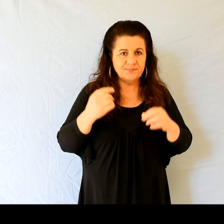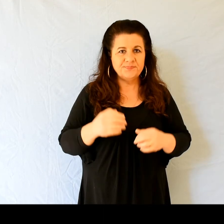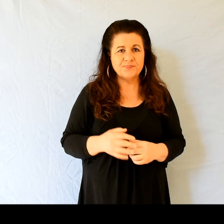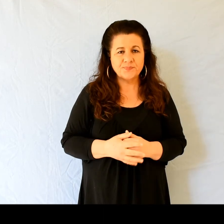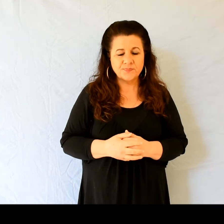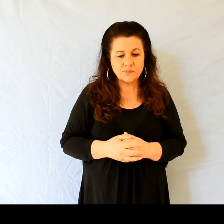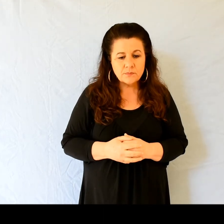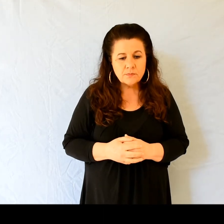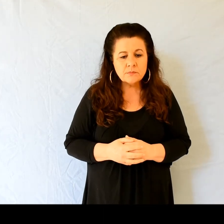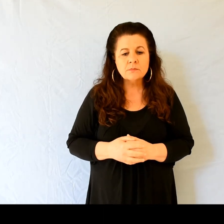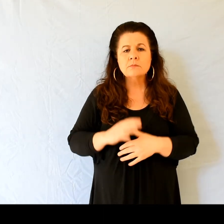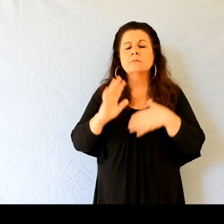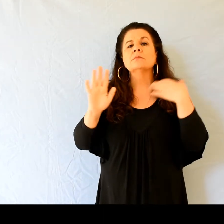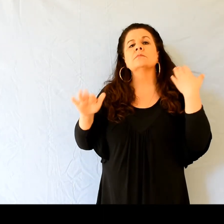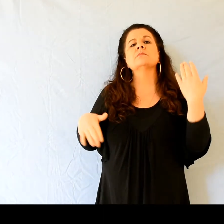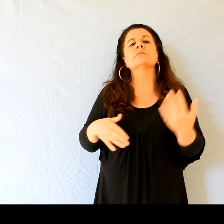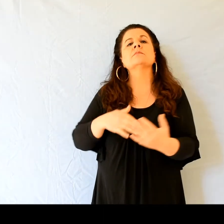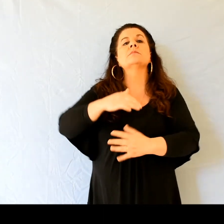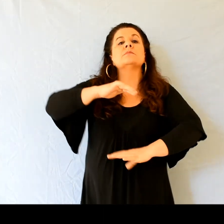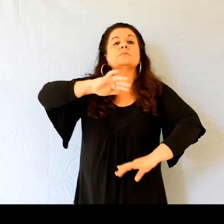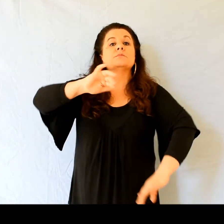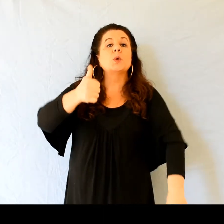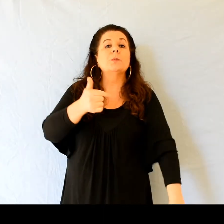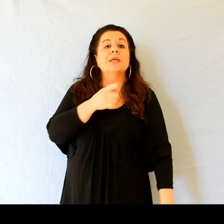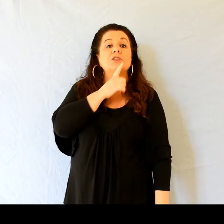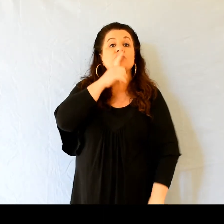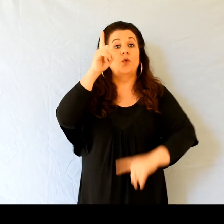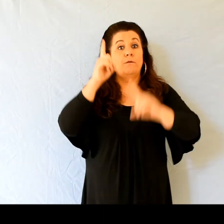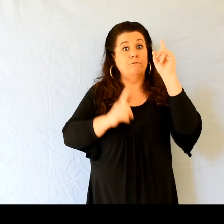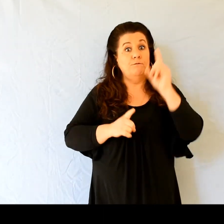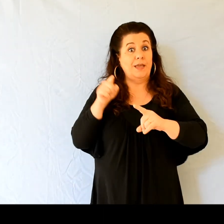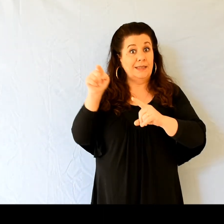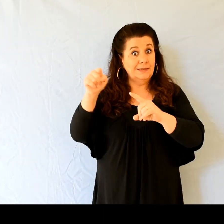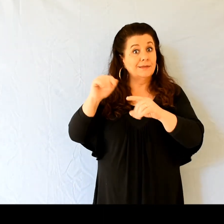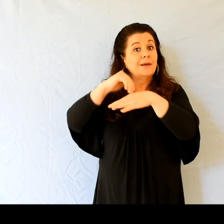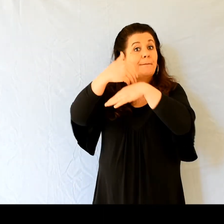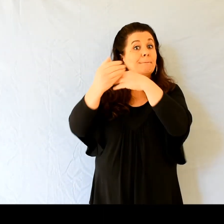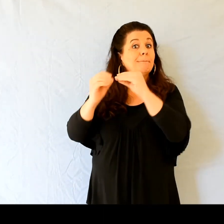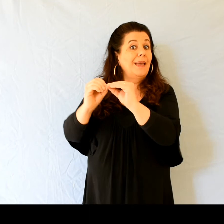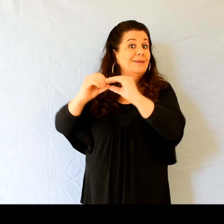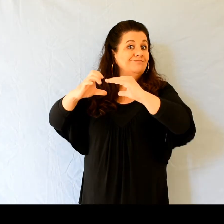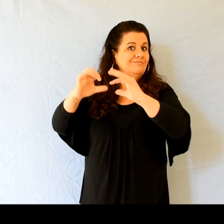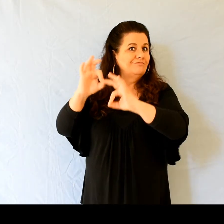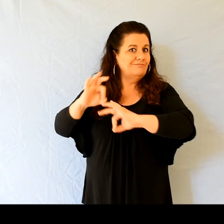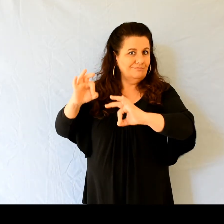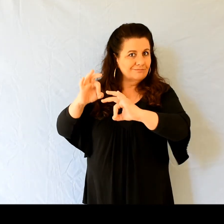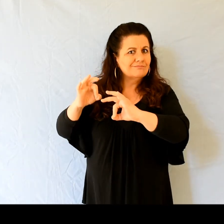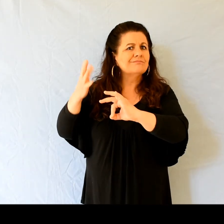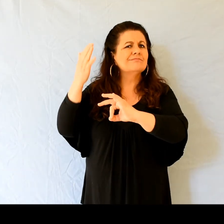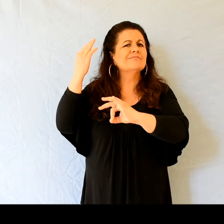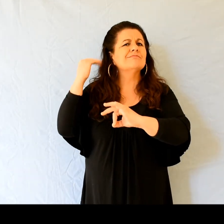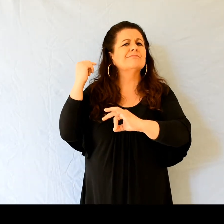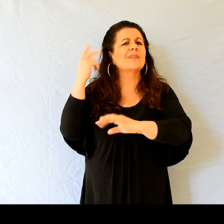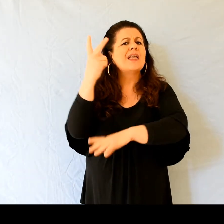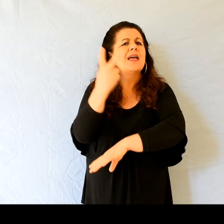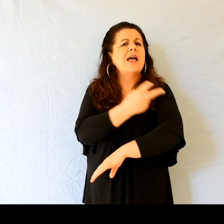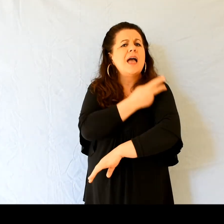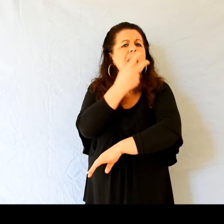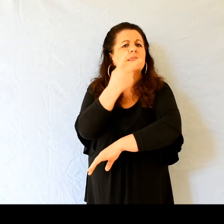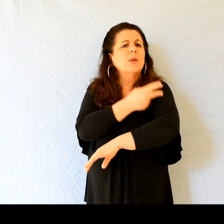Le premier jour de la fête des pains sans levain, où l'on immolait l'agneau pascal, les disciples de